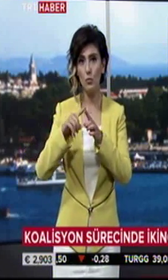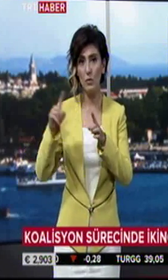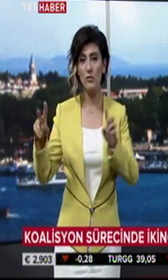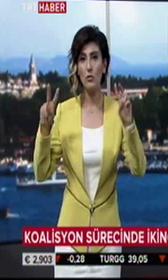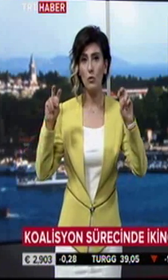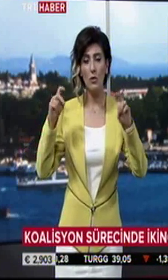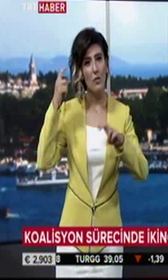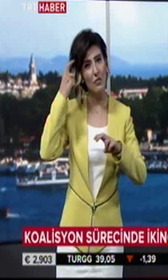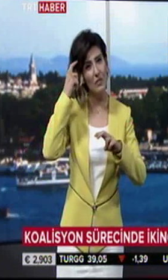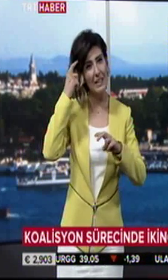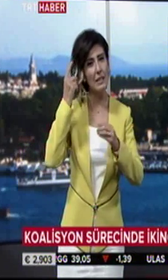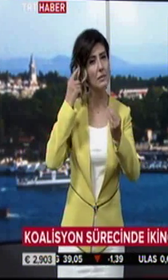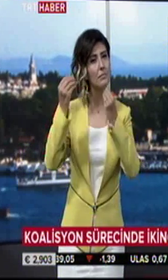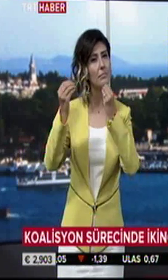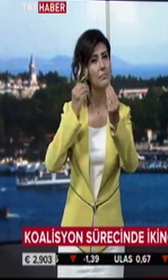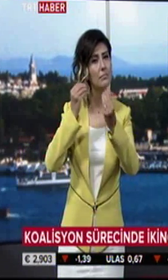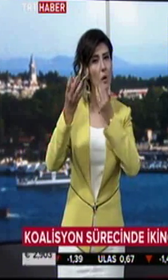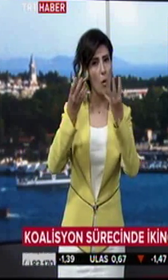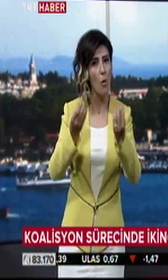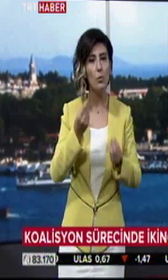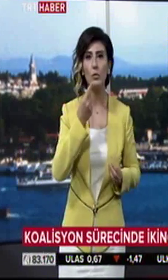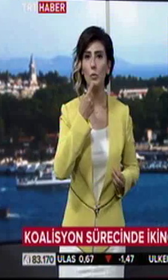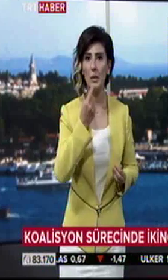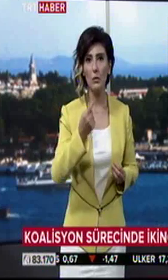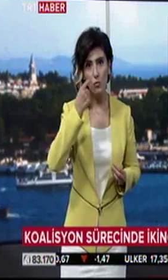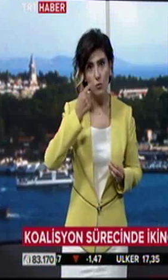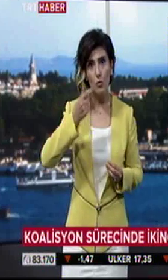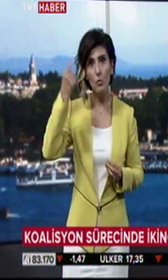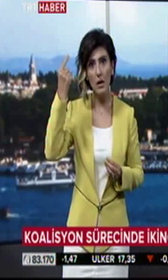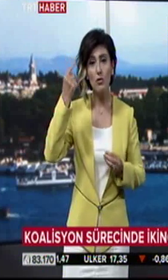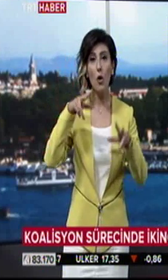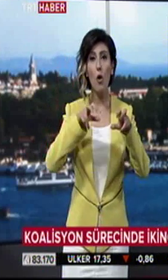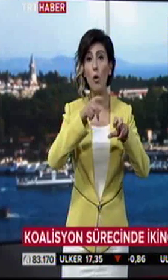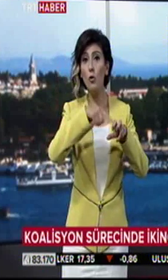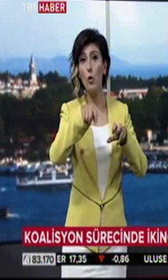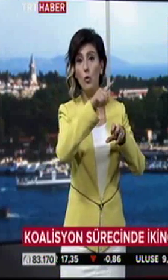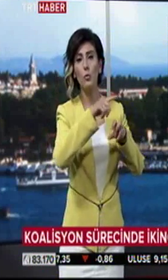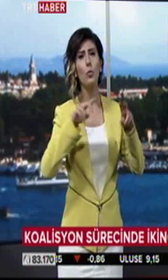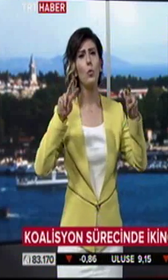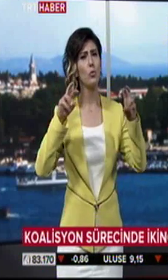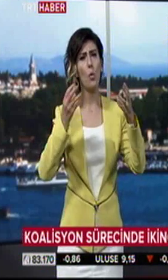konusunda fikir teatisinde bulunduklarını belirtti. Cumhurbaşkanının konumununsa gündeme gelmediğini söyledi.